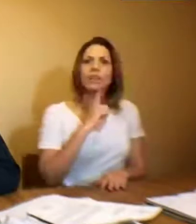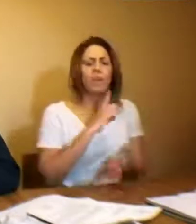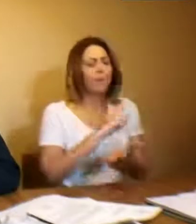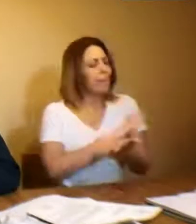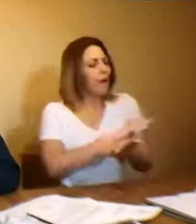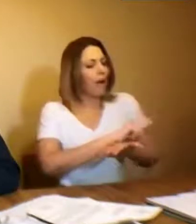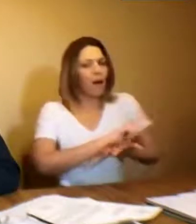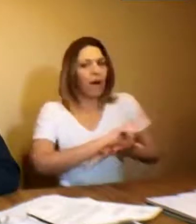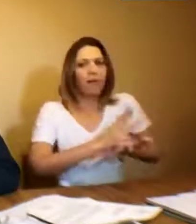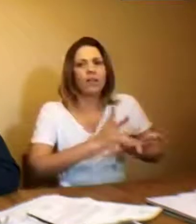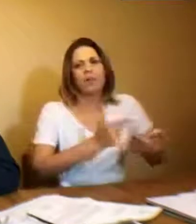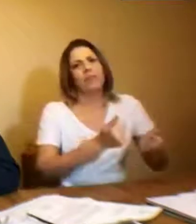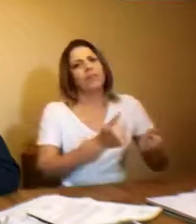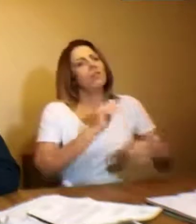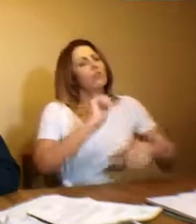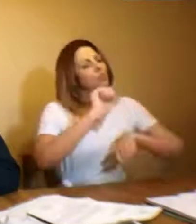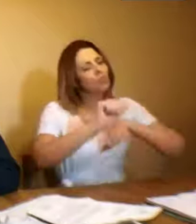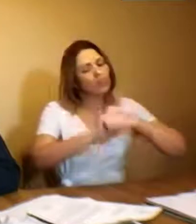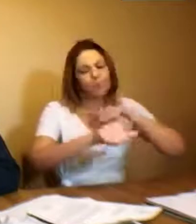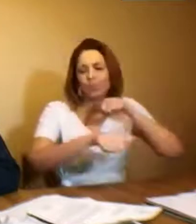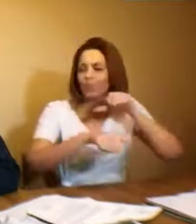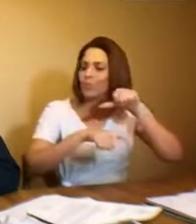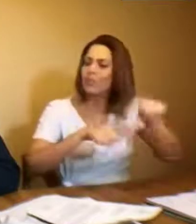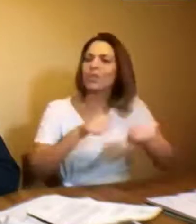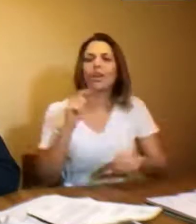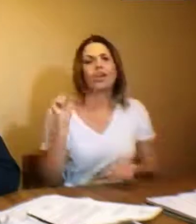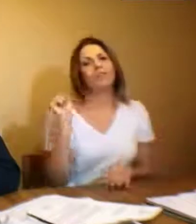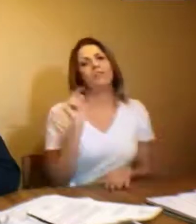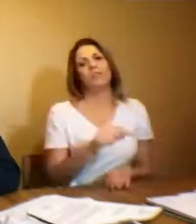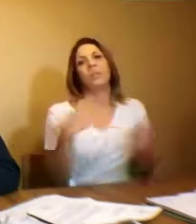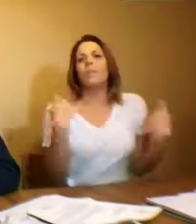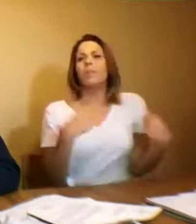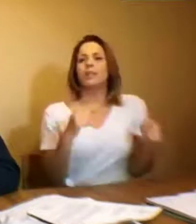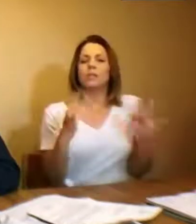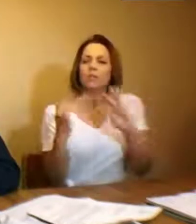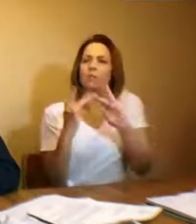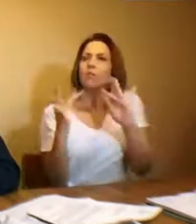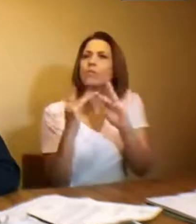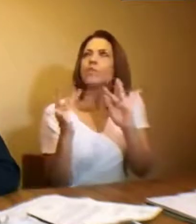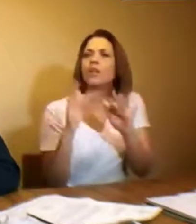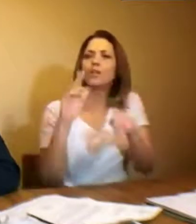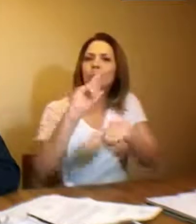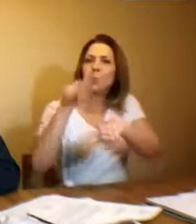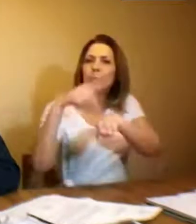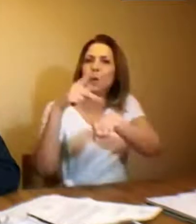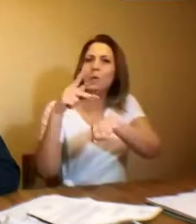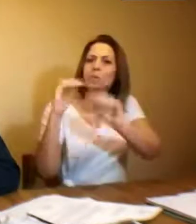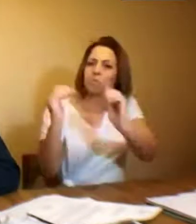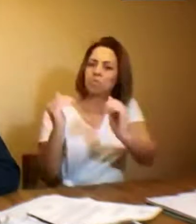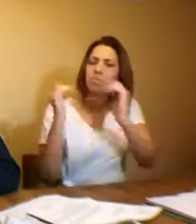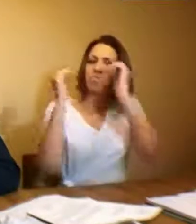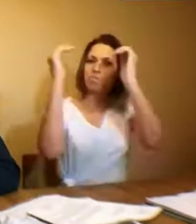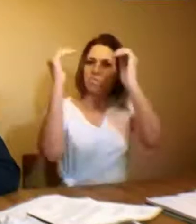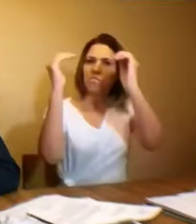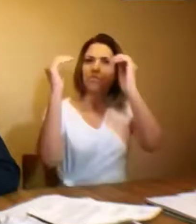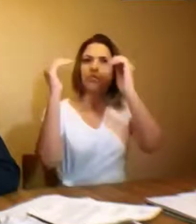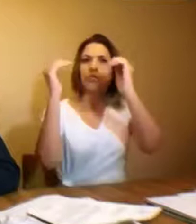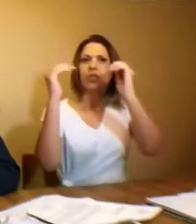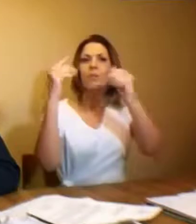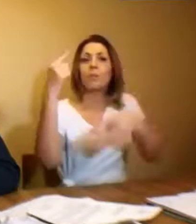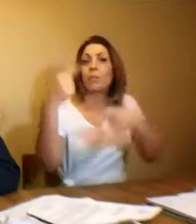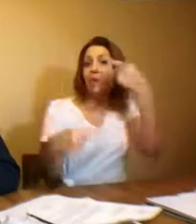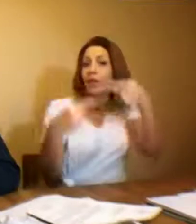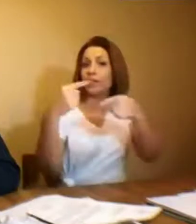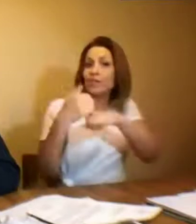Vamos mudar isso. Vamos nos aproximar das grandes nações. Vamos fazer uma política